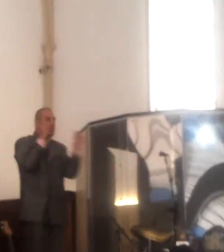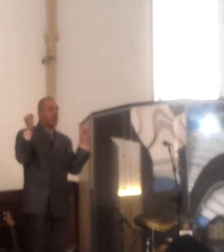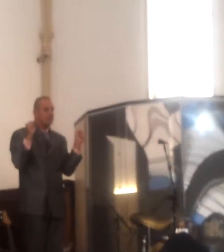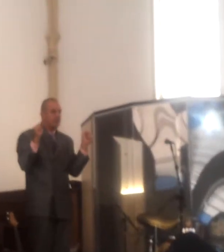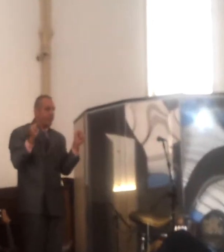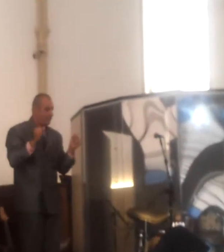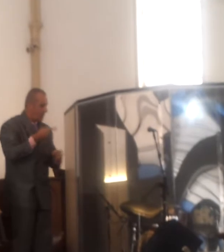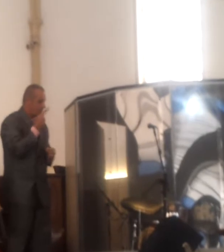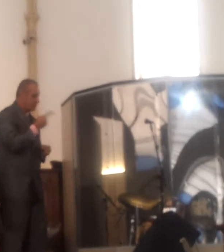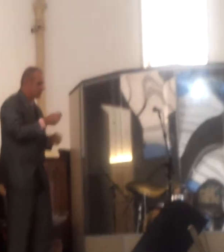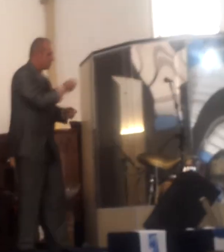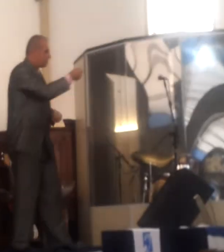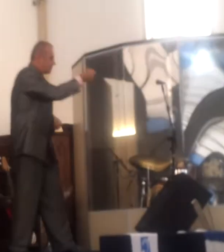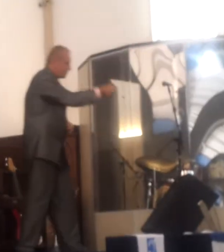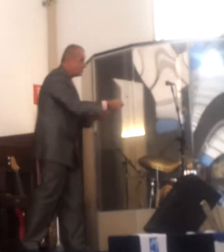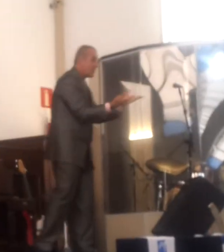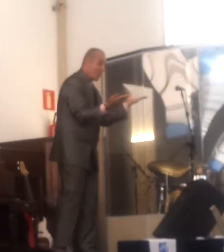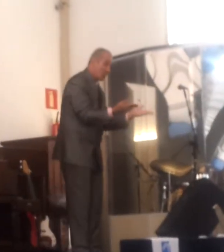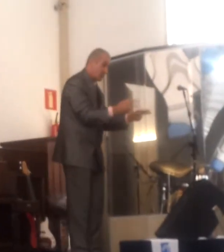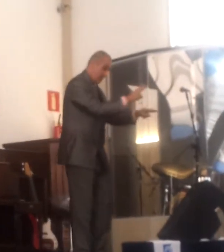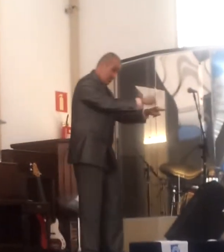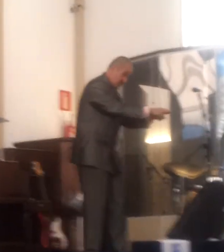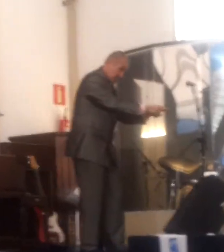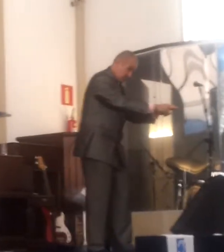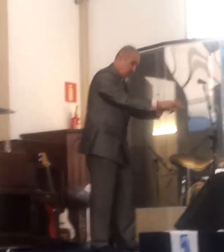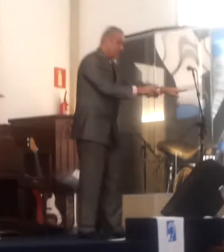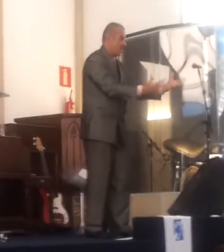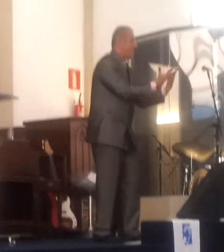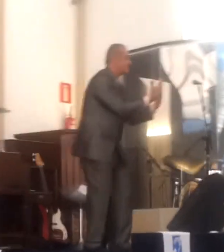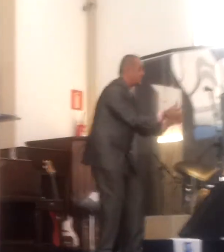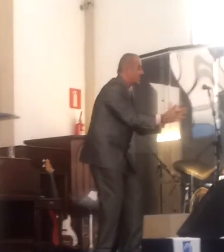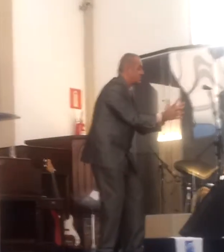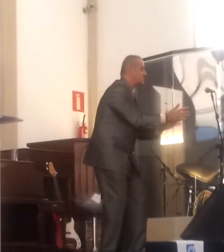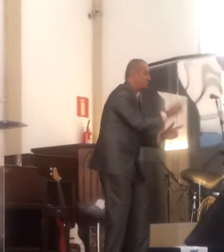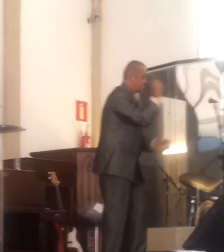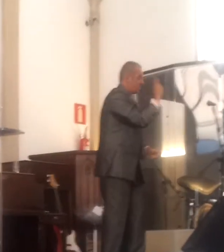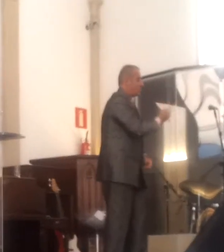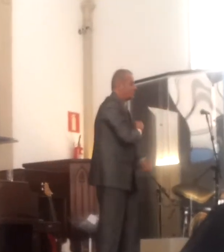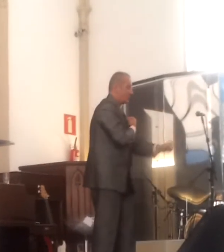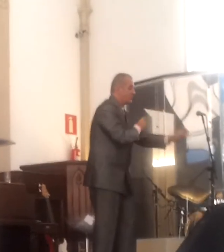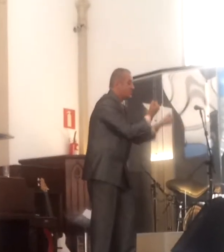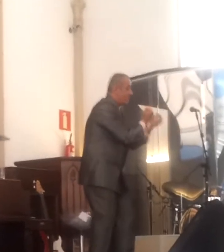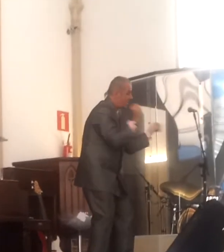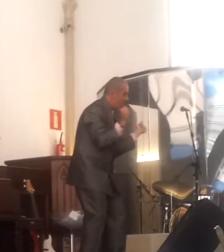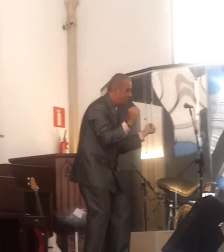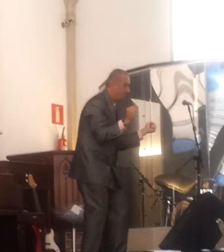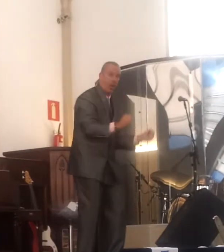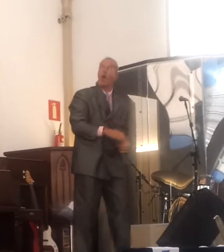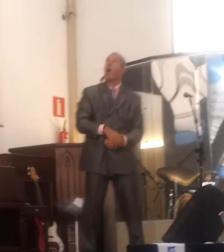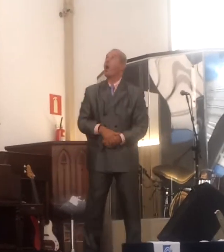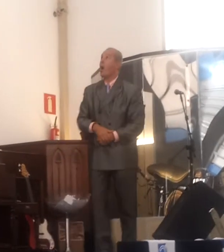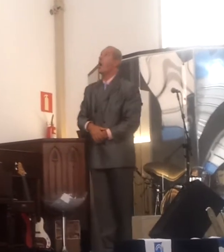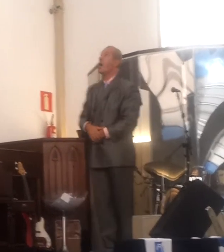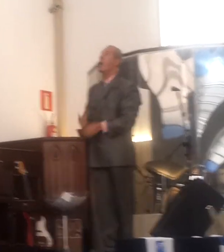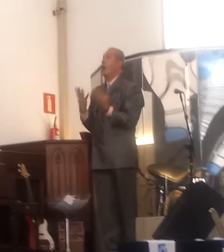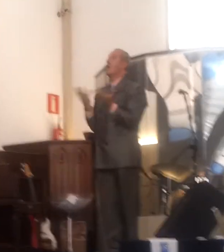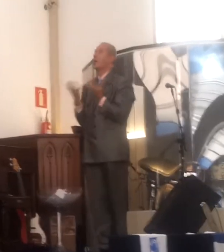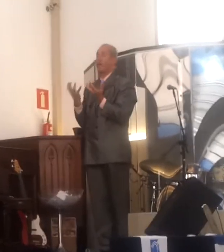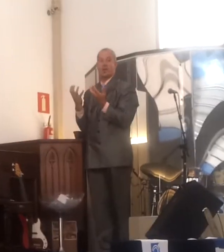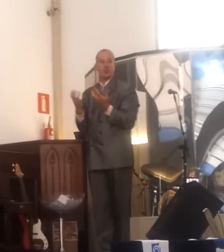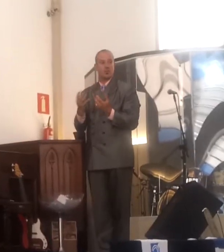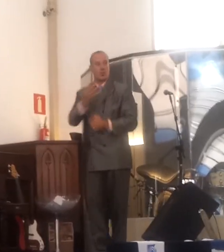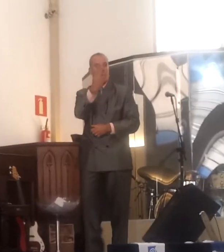dizendo, apesar de preso, se você receber Cristo como Senhor e Salvador de sua vida, você será liberto. Glória a Deus.